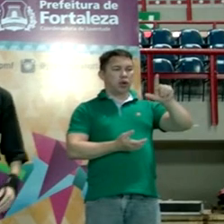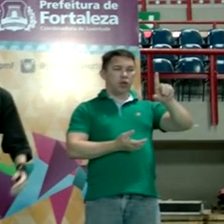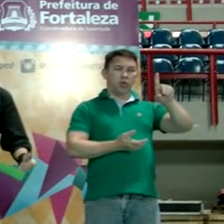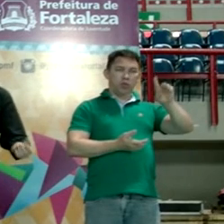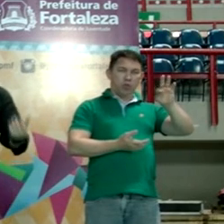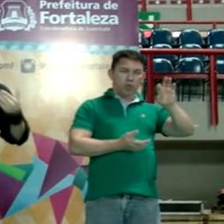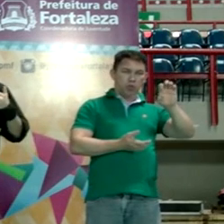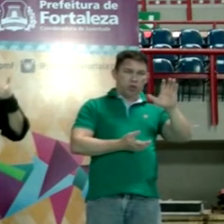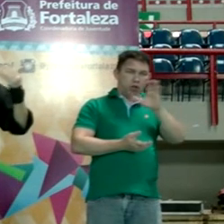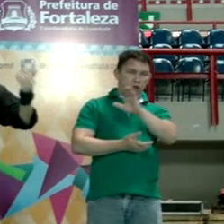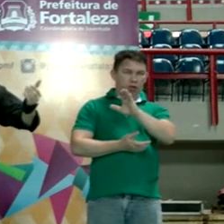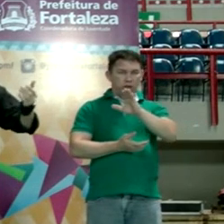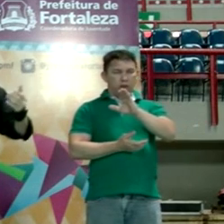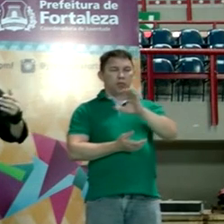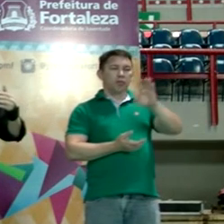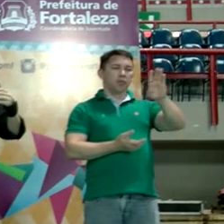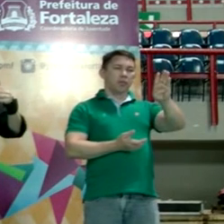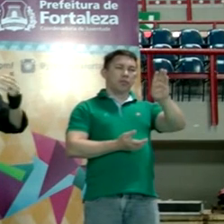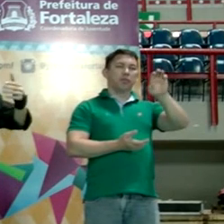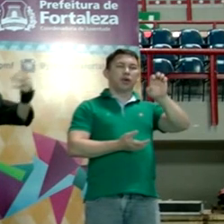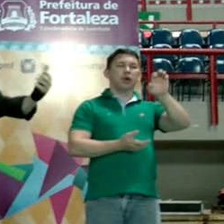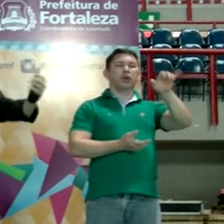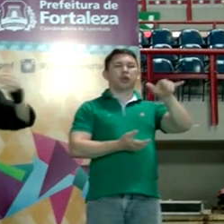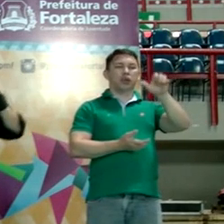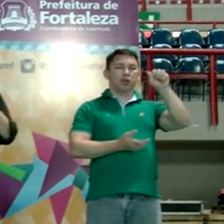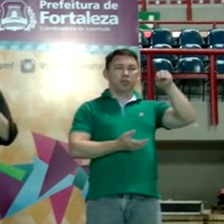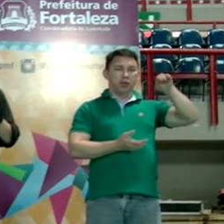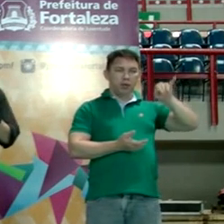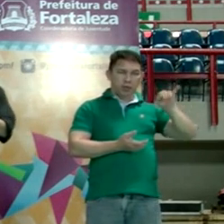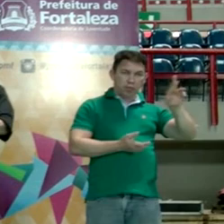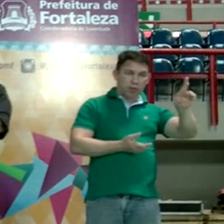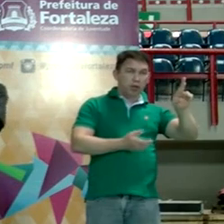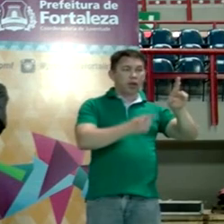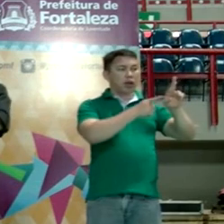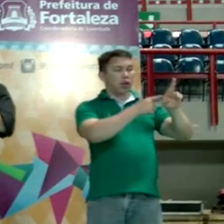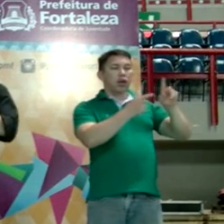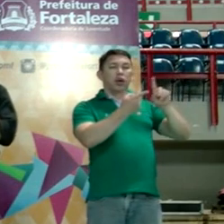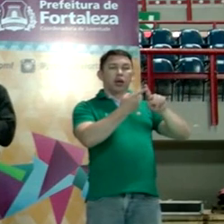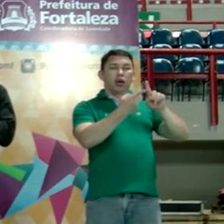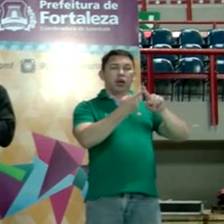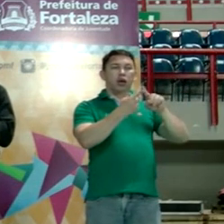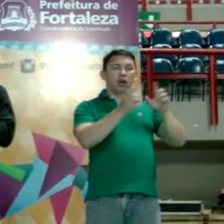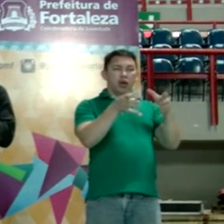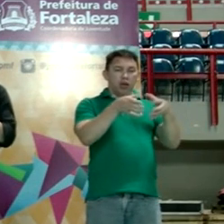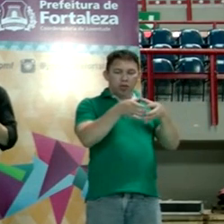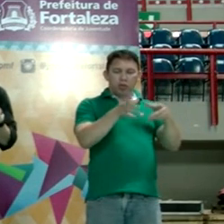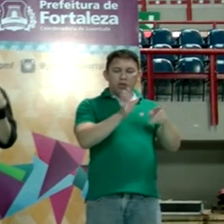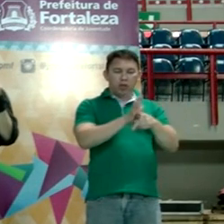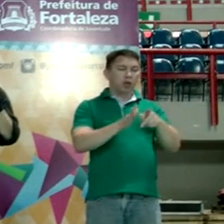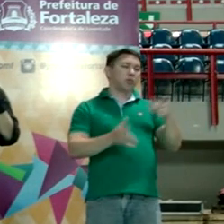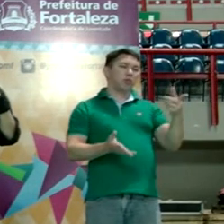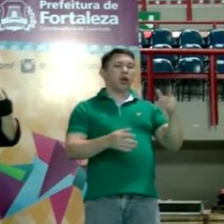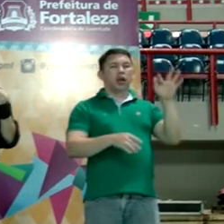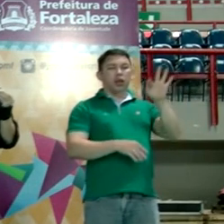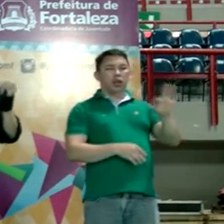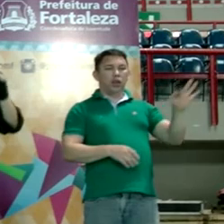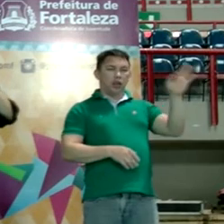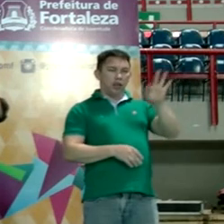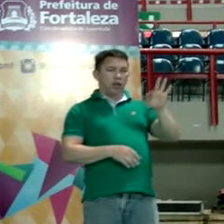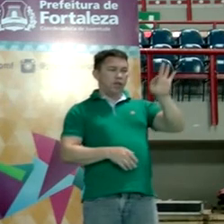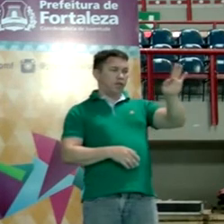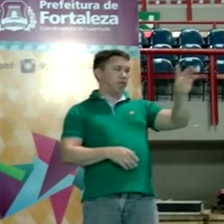Benjamin. O Walter Benjamin, ou Walter Benjamin, que também é da escola de Frankfurt, ele vai defender que